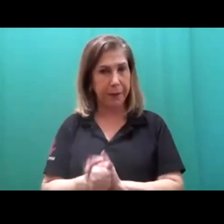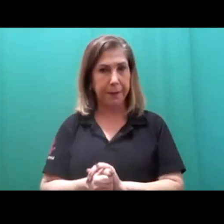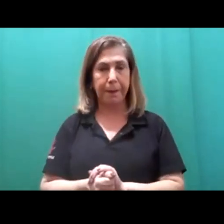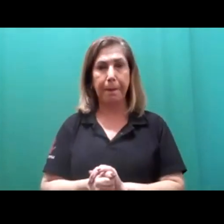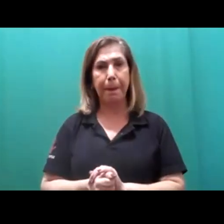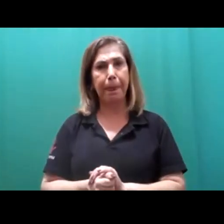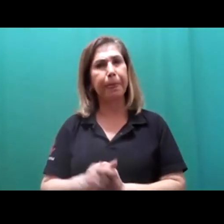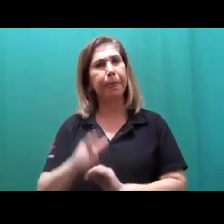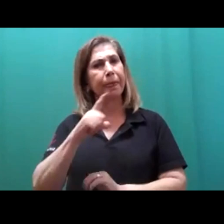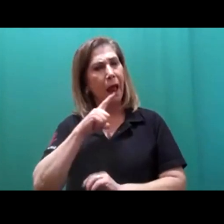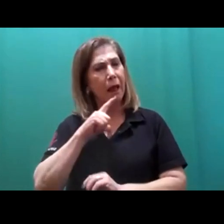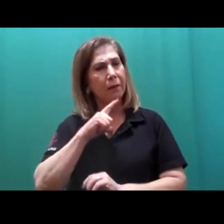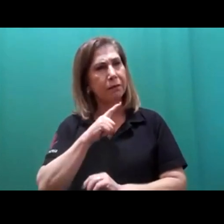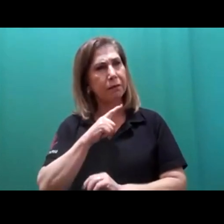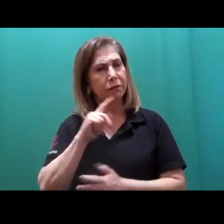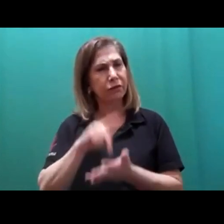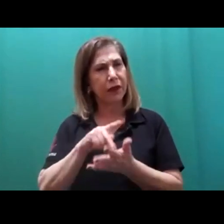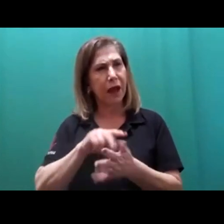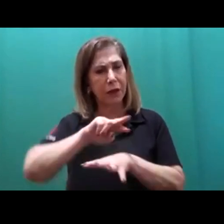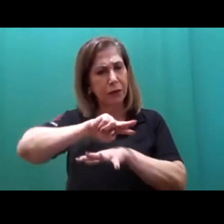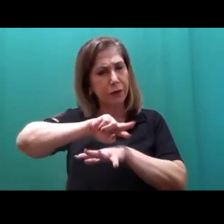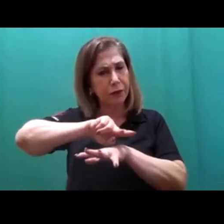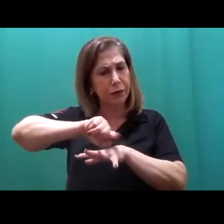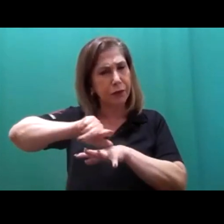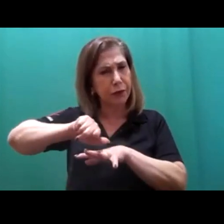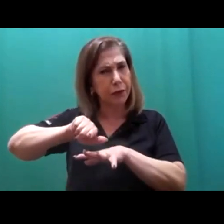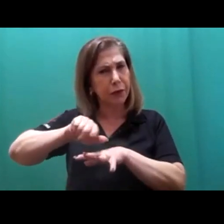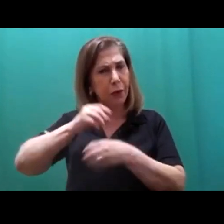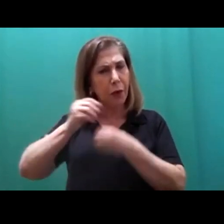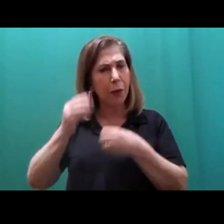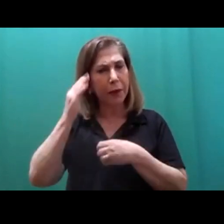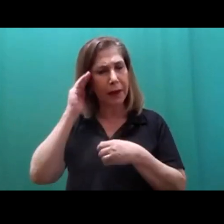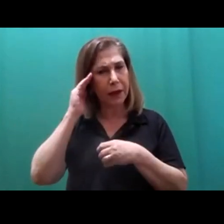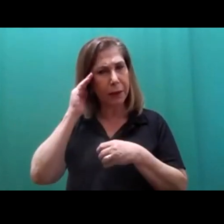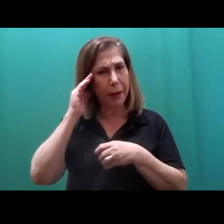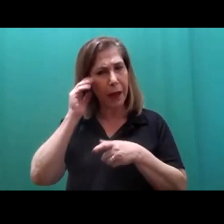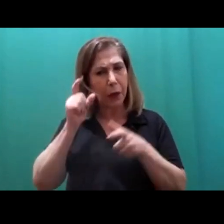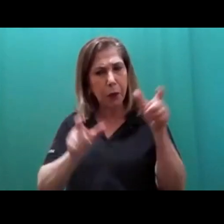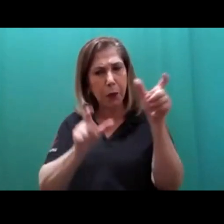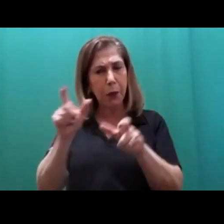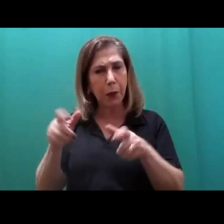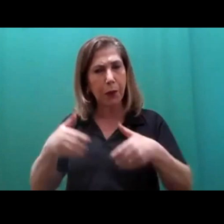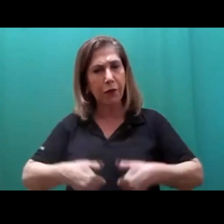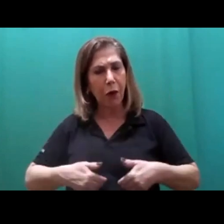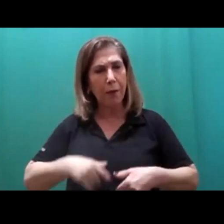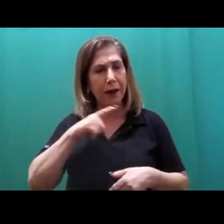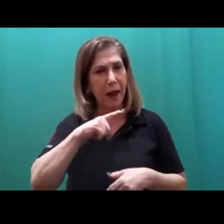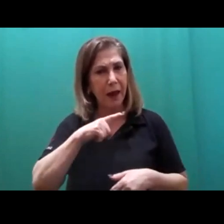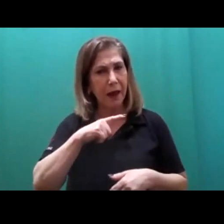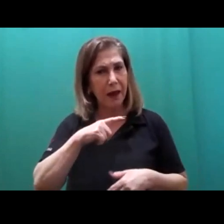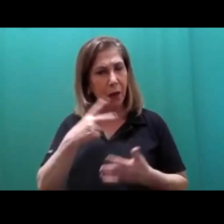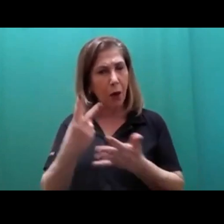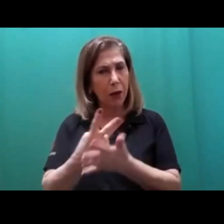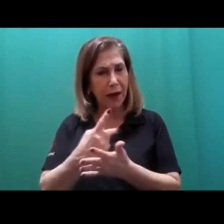uma diversidade, esse pluriverso de compreender o impacto da fome e essas estruturas que causam a